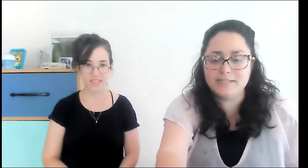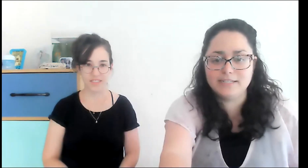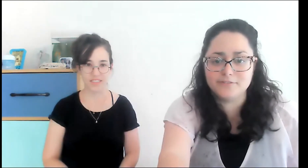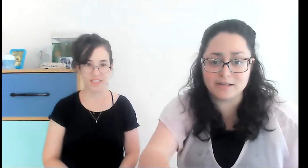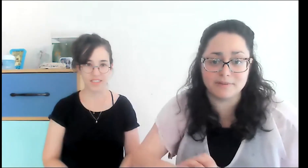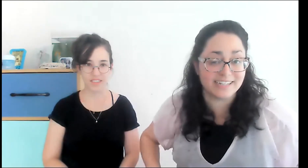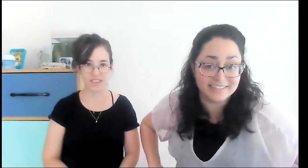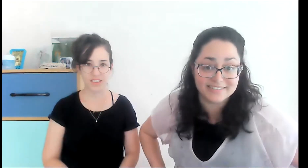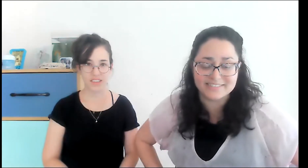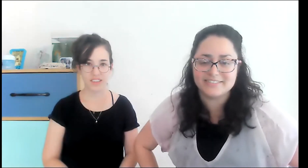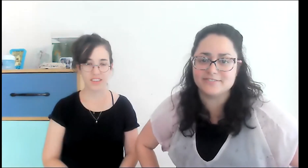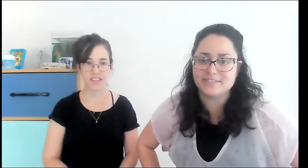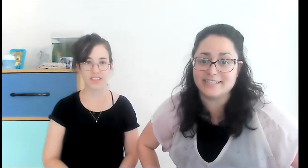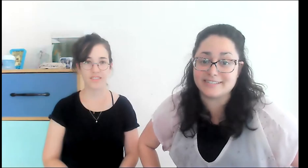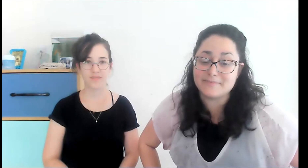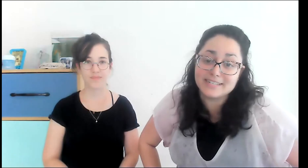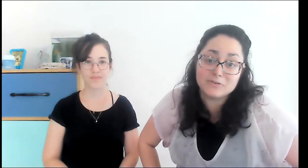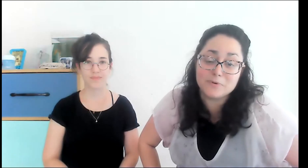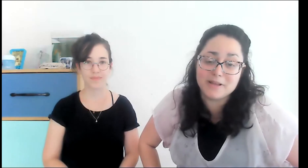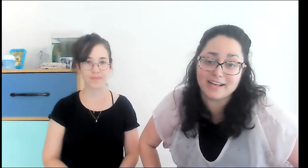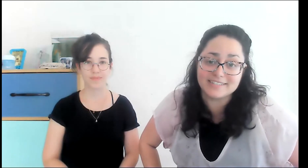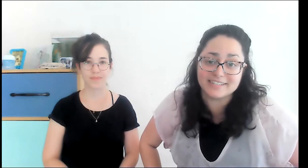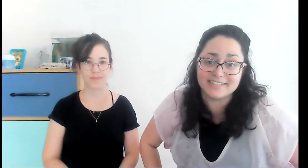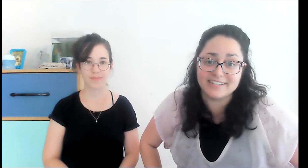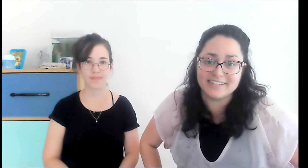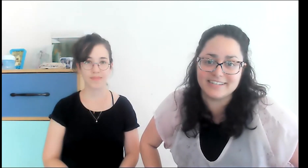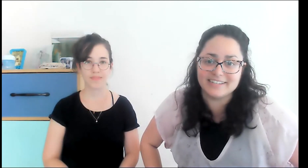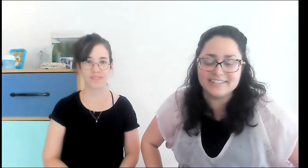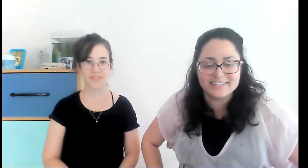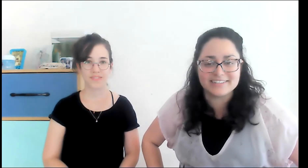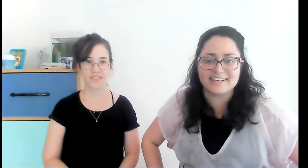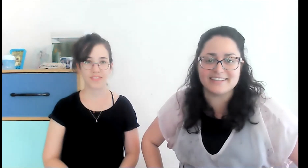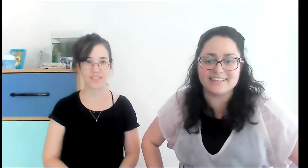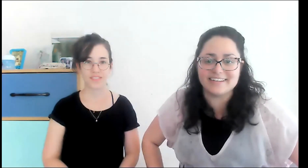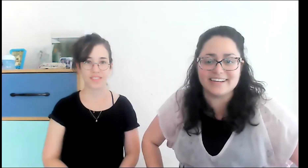מבלבל ואולי מלחיץ, והסיבה שאנחנו פה ביחד זה כדי קצת להירגע